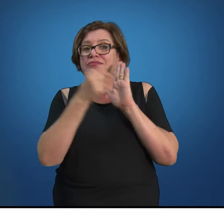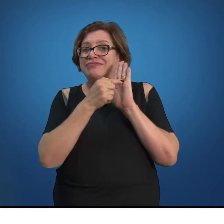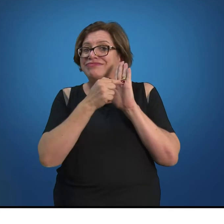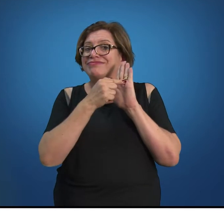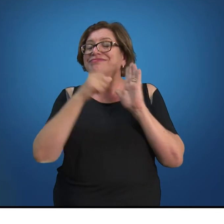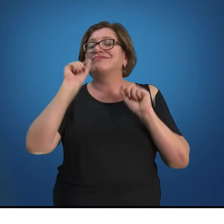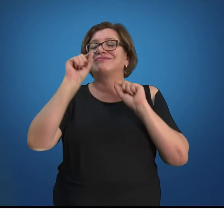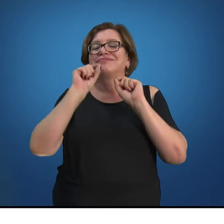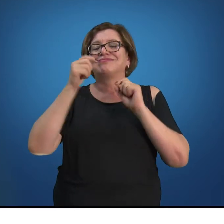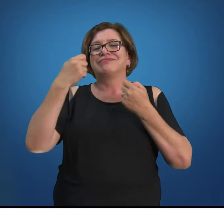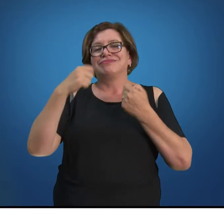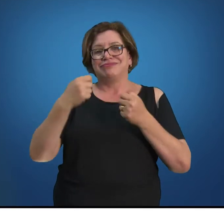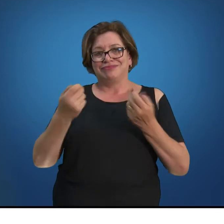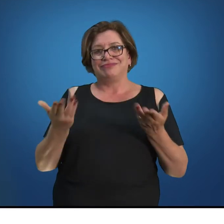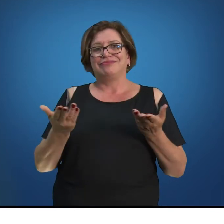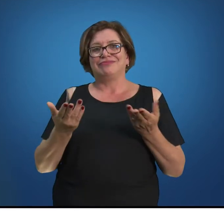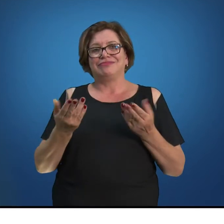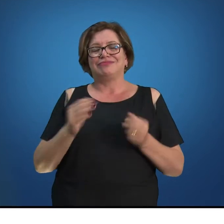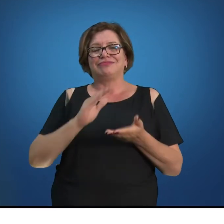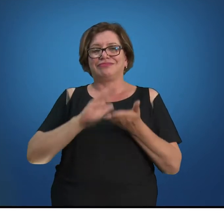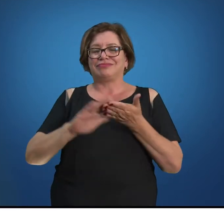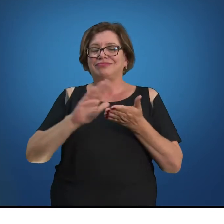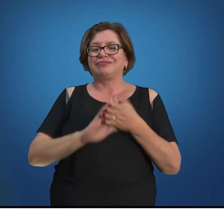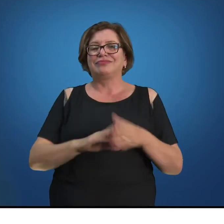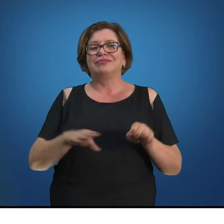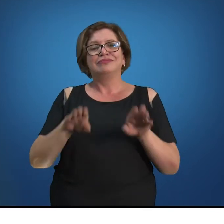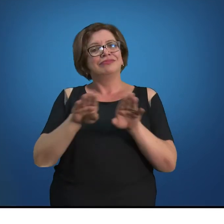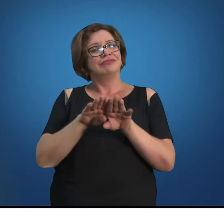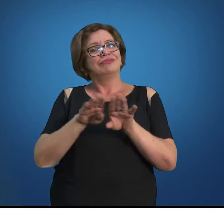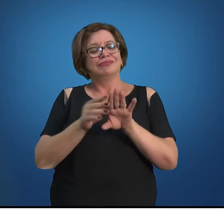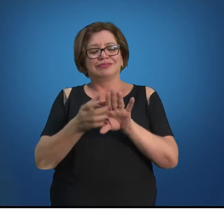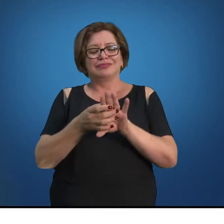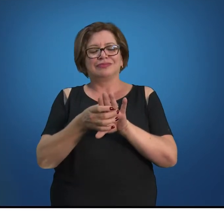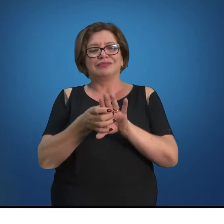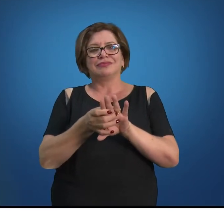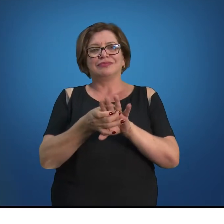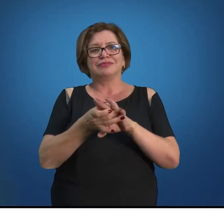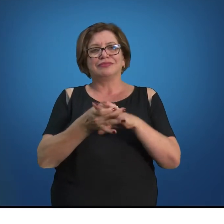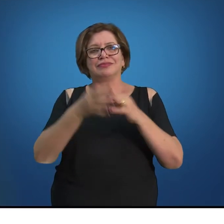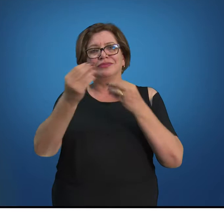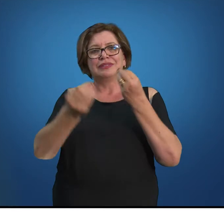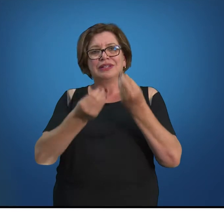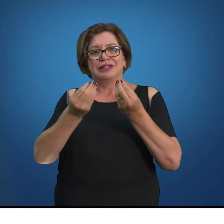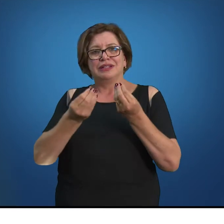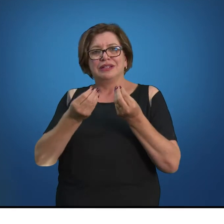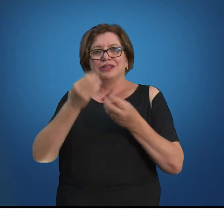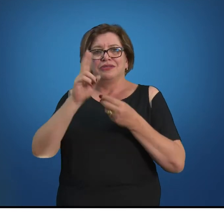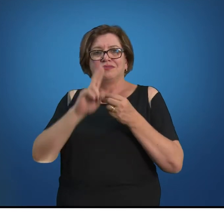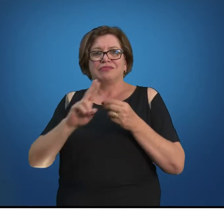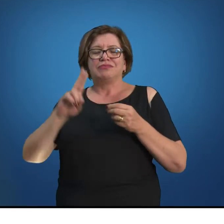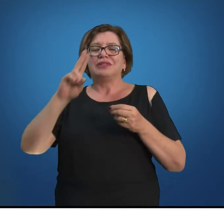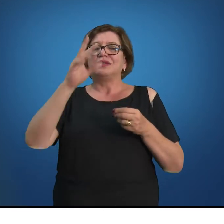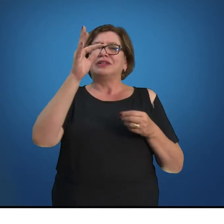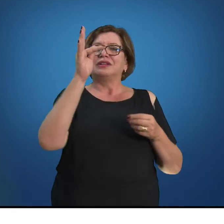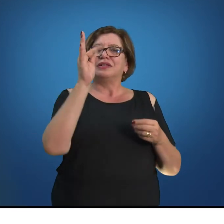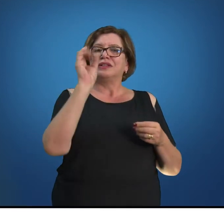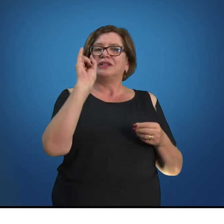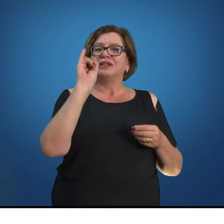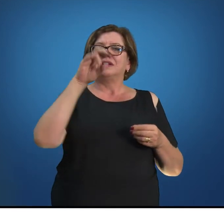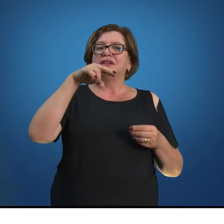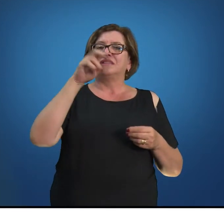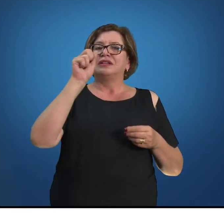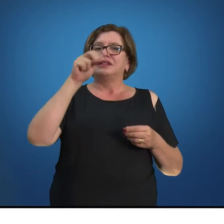diretriz do plano diretor. E de que a obtenção de financiamentos